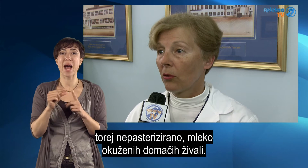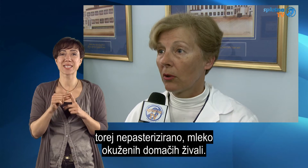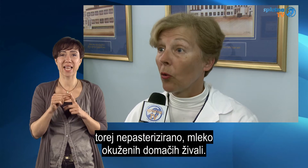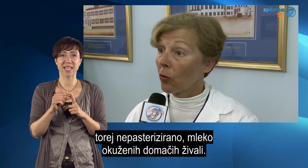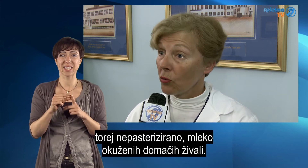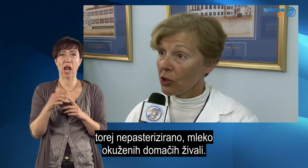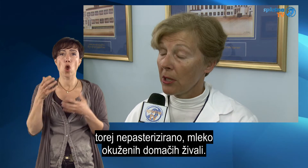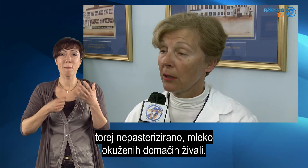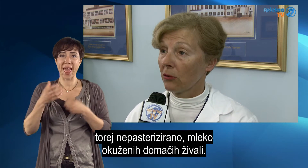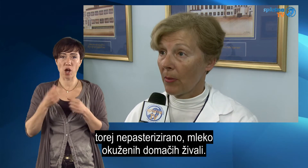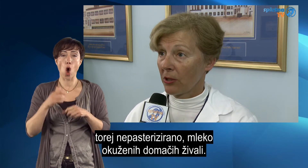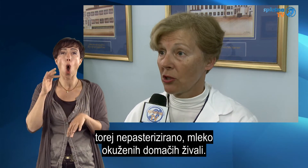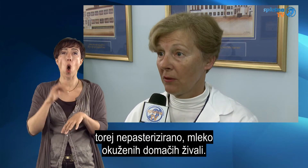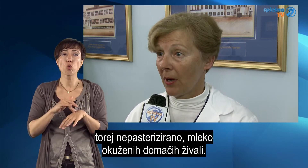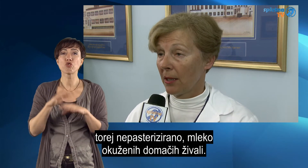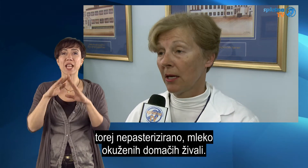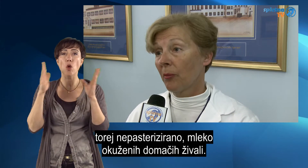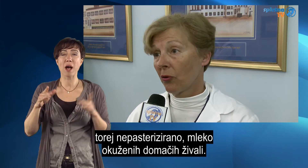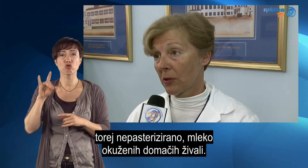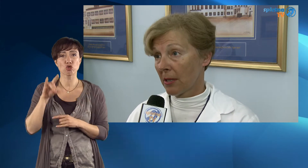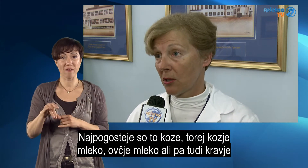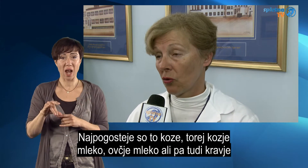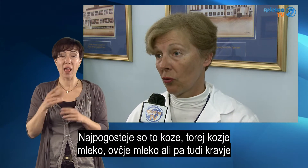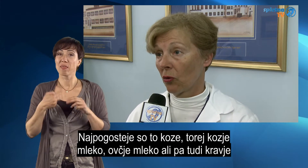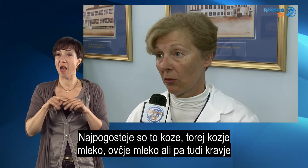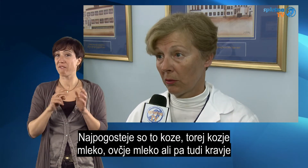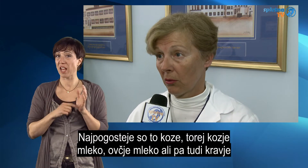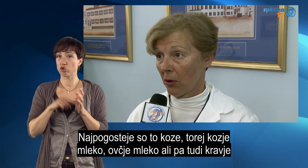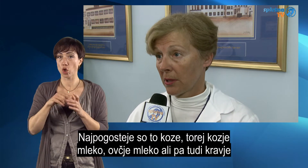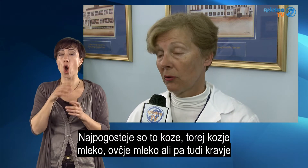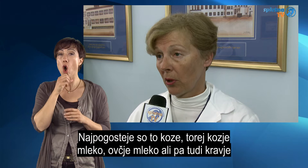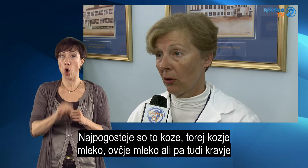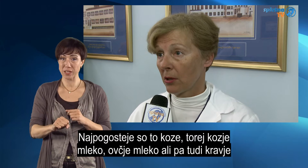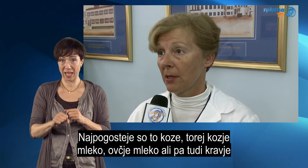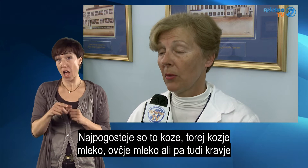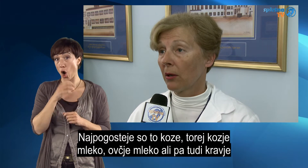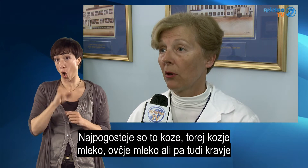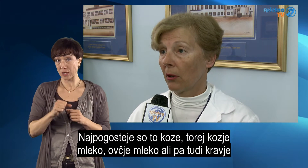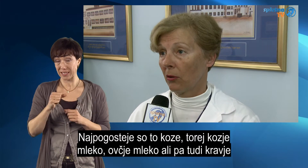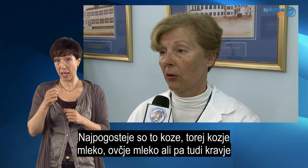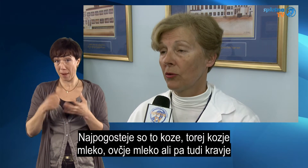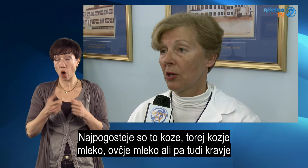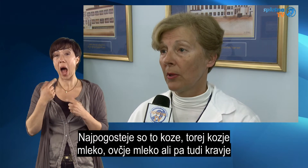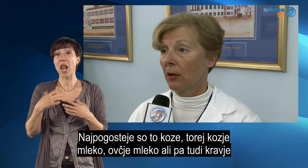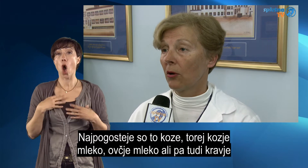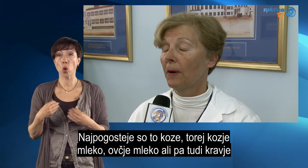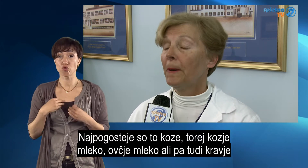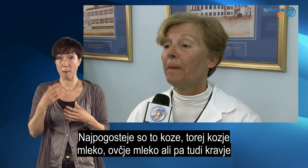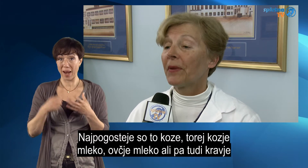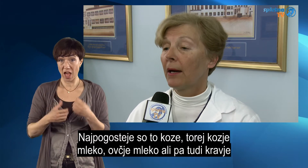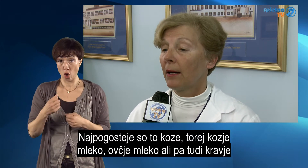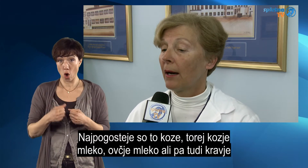mleko okuženih domačih živali. Najpogosteje so to koze, torej kozje mleko, lahko ovčje